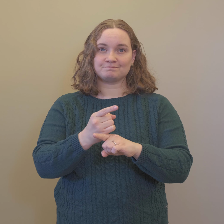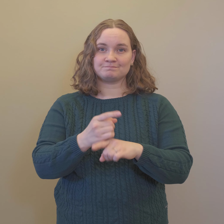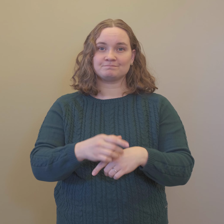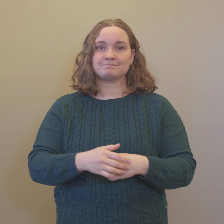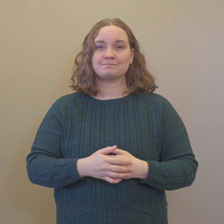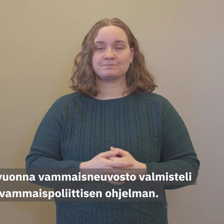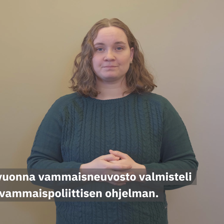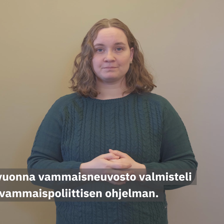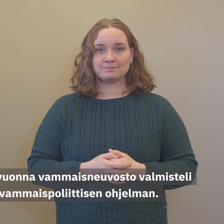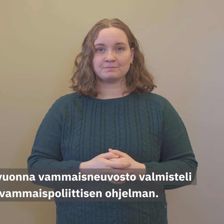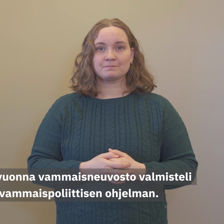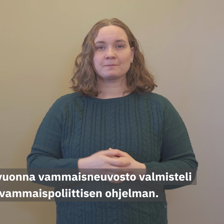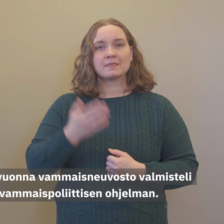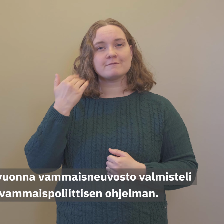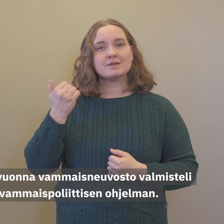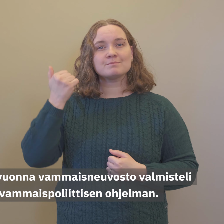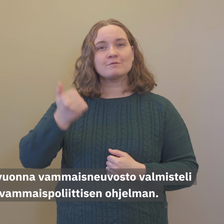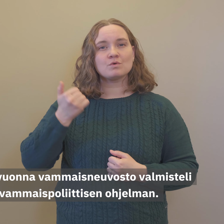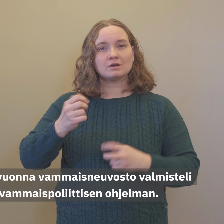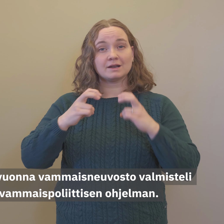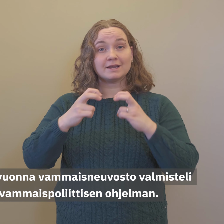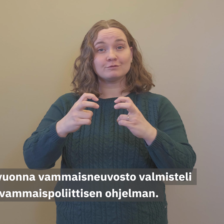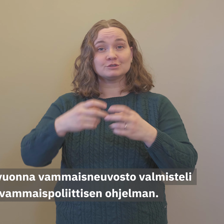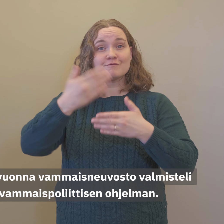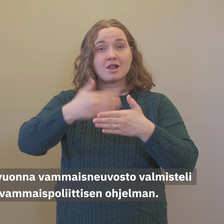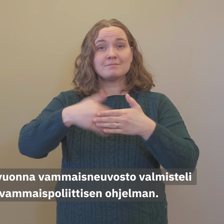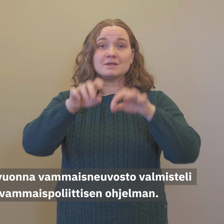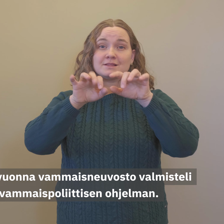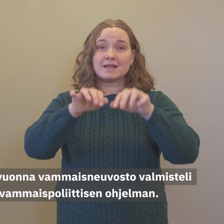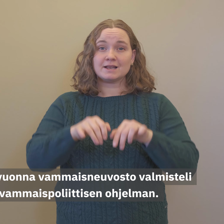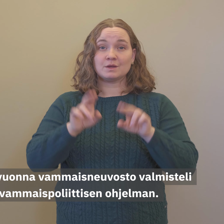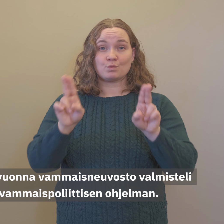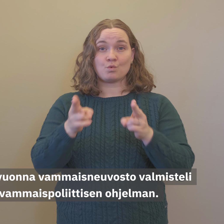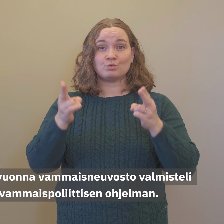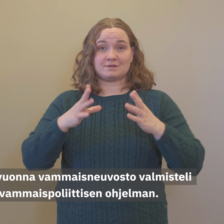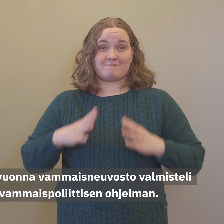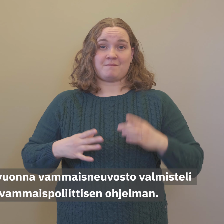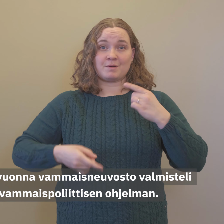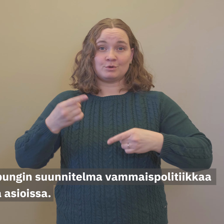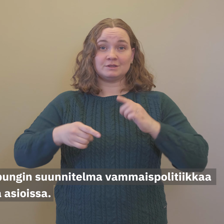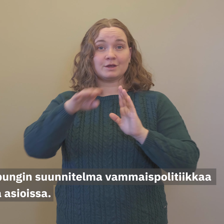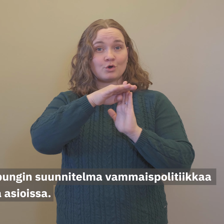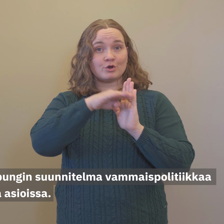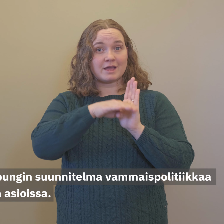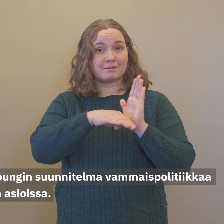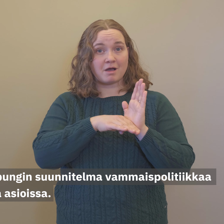Viime vuonna vammaisneuvosto valmisteli uuden vammaispoliittisen ohjelman. Se on kaupungin